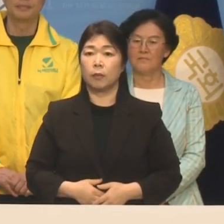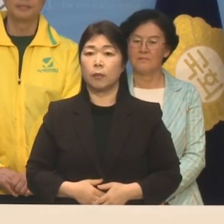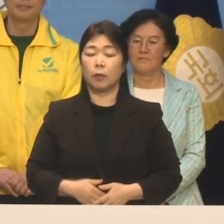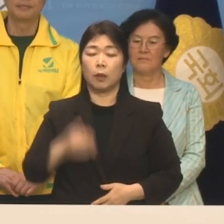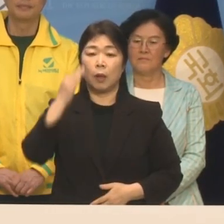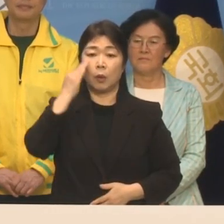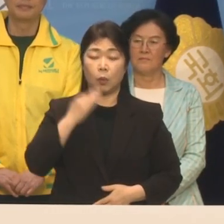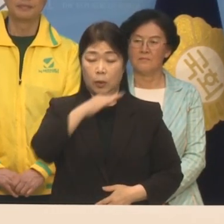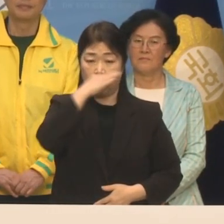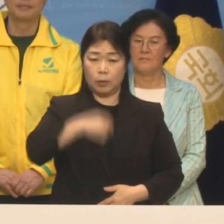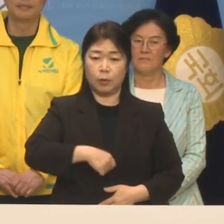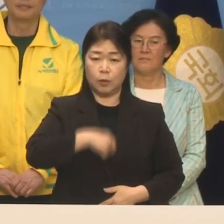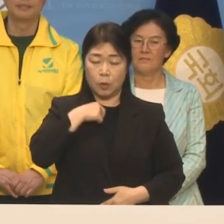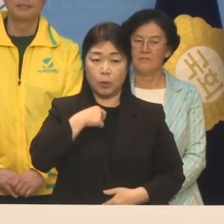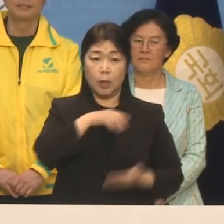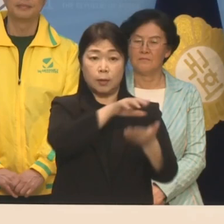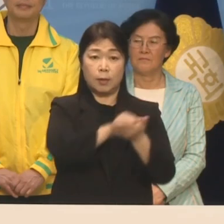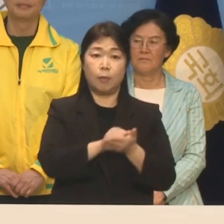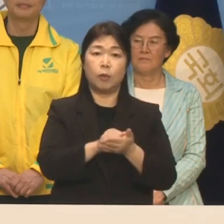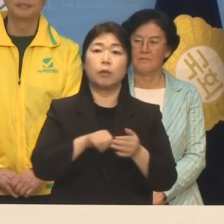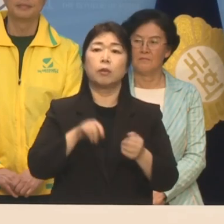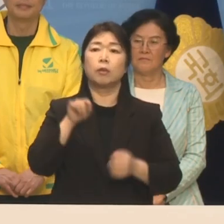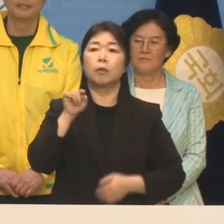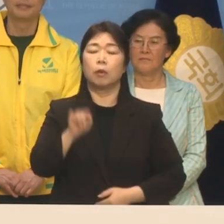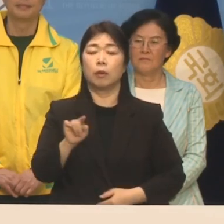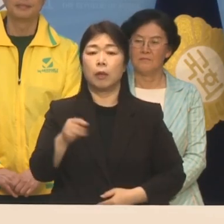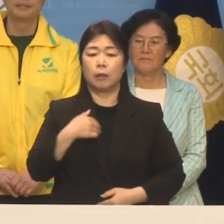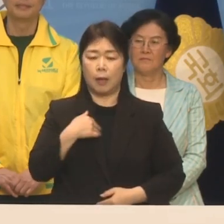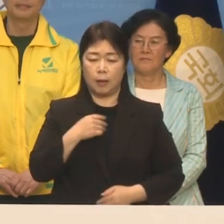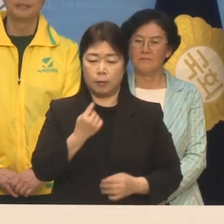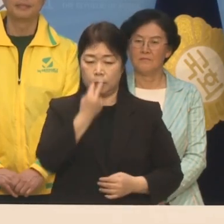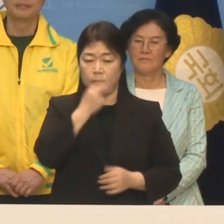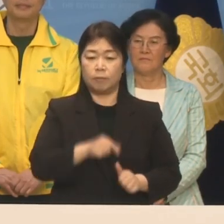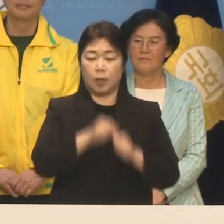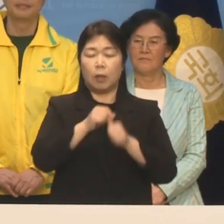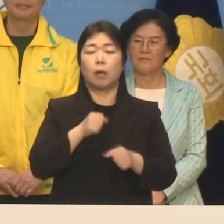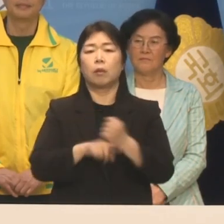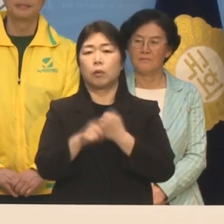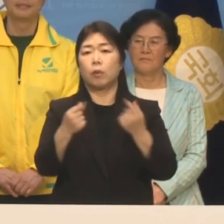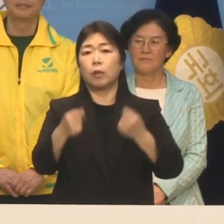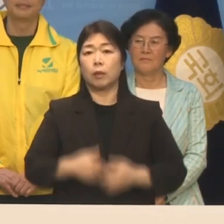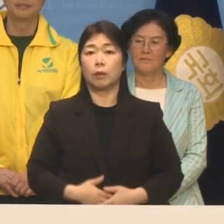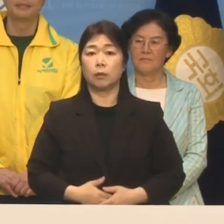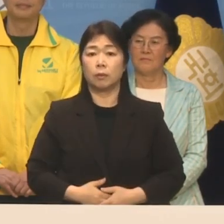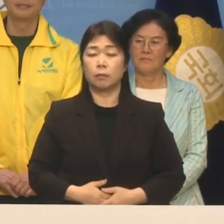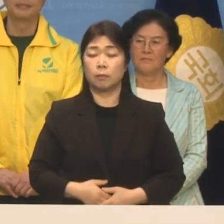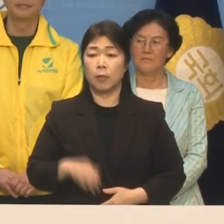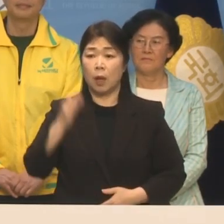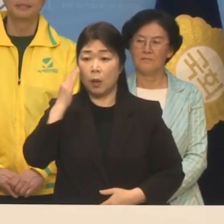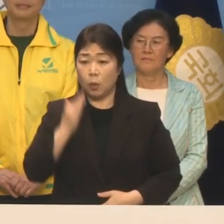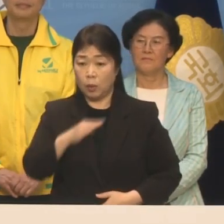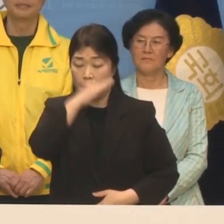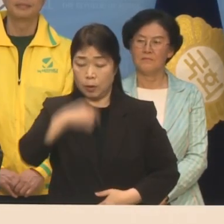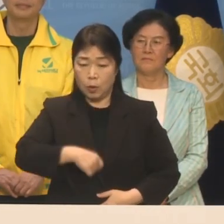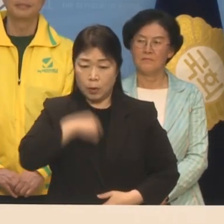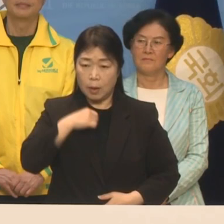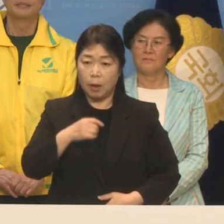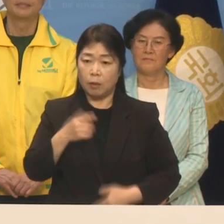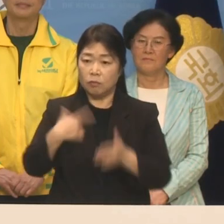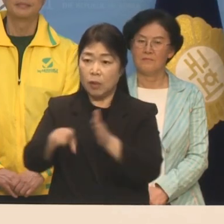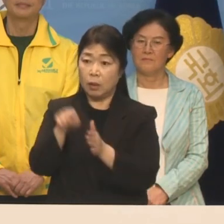녹색 정의를 확립하는 건 나를 살리는 길입니다. 녹색 정의당을 이용하는 것이 아니고 나를 살리기